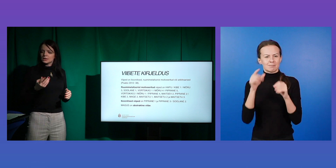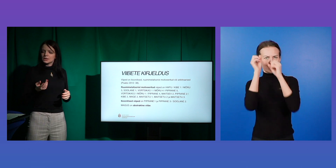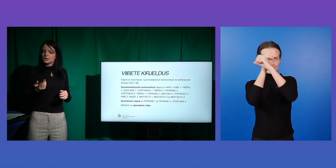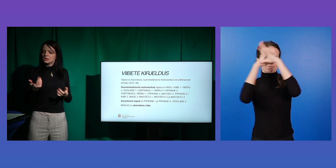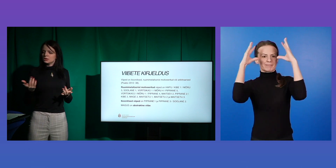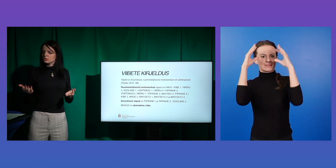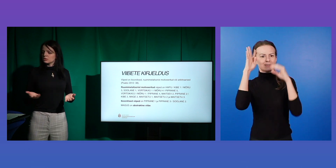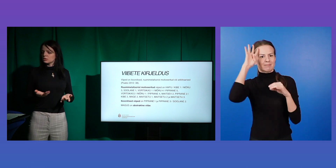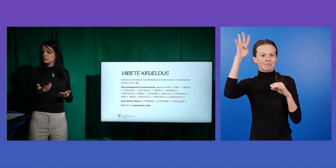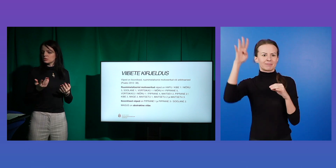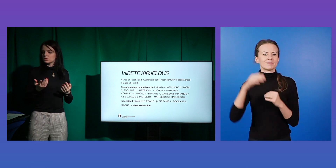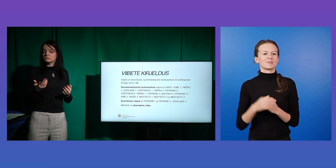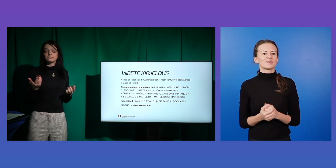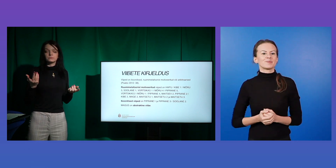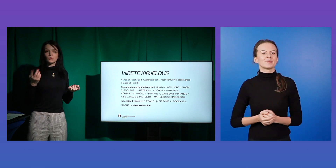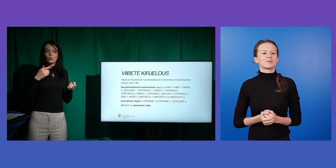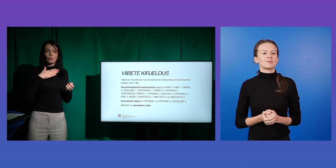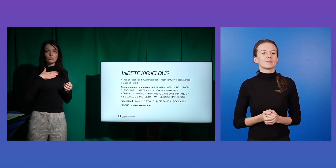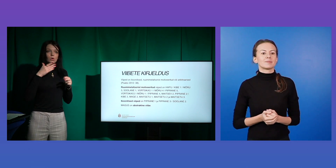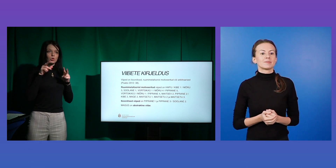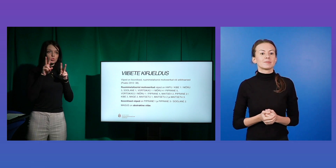teistsugused.